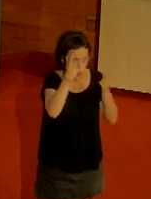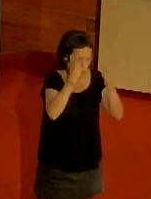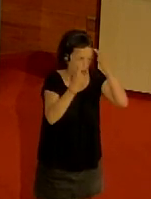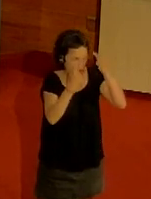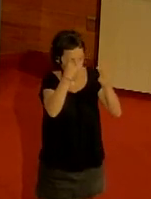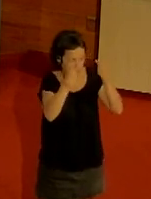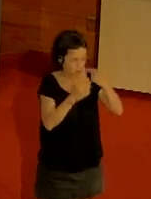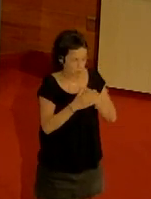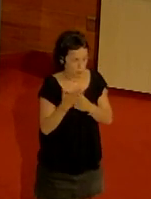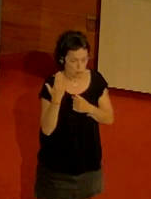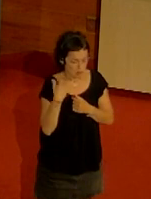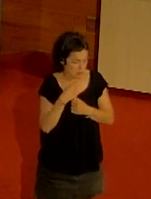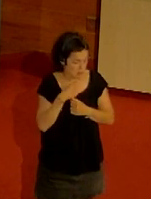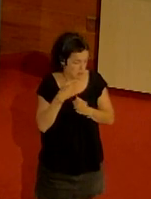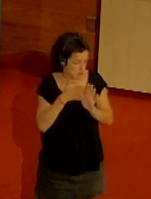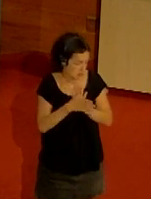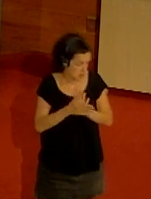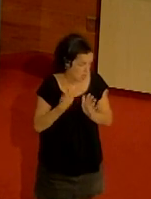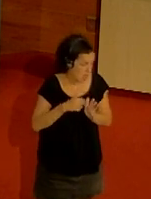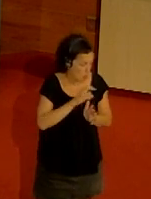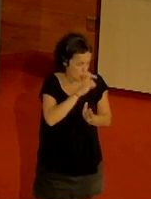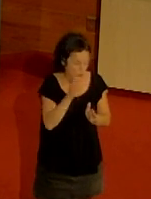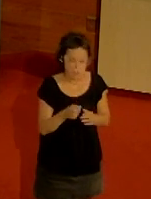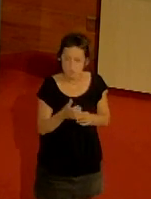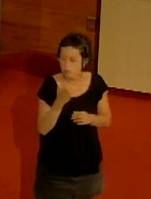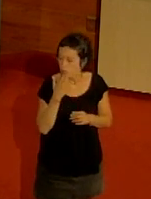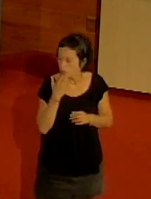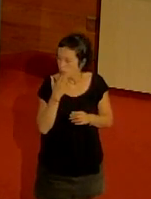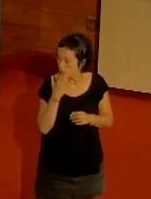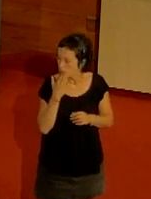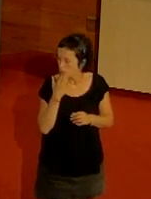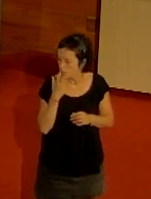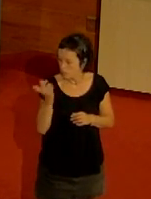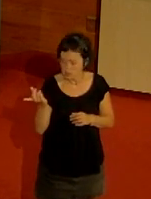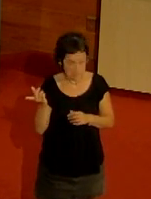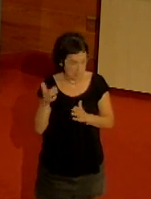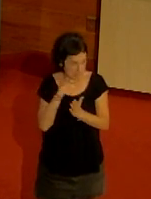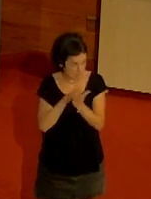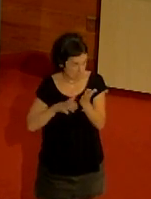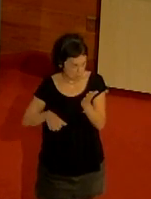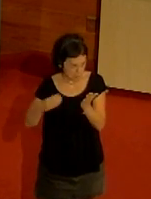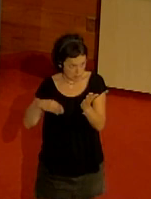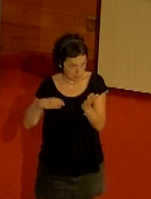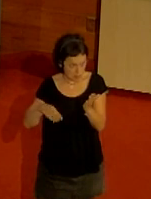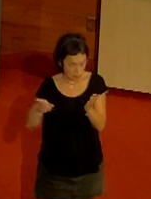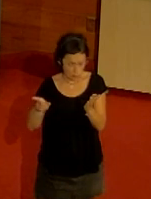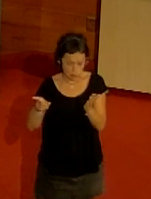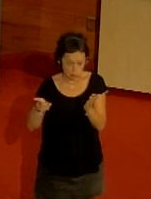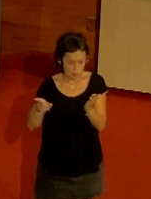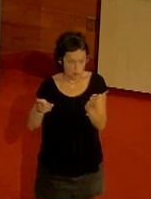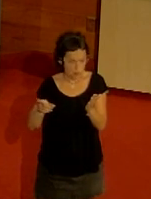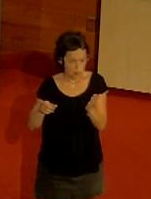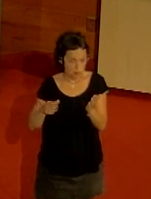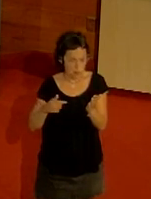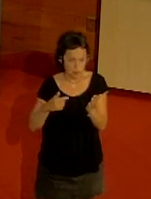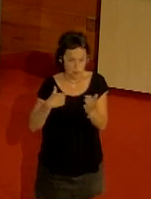y muchas otras, ¿no? O por ejemplo la idea de, pues aquí por ejemplo, en este mismo reportaje, que además yo siempre había ido